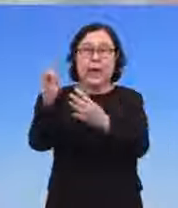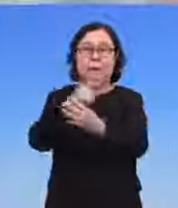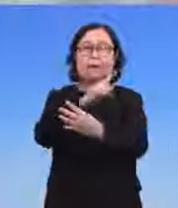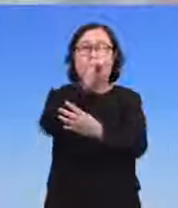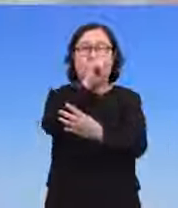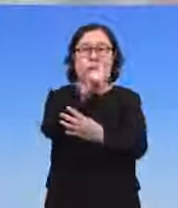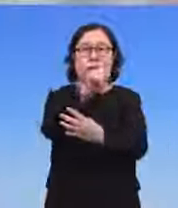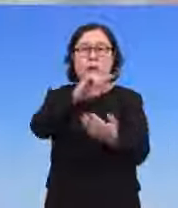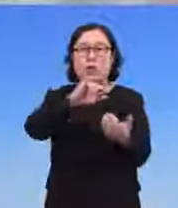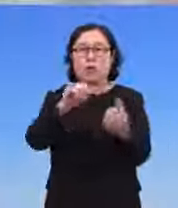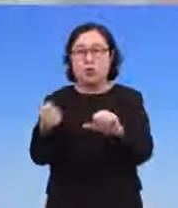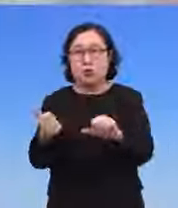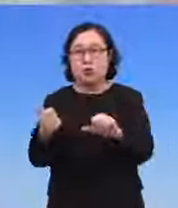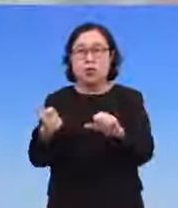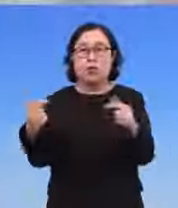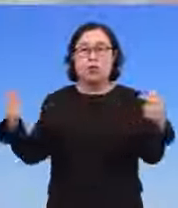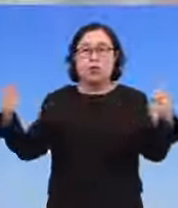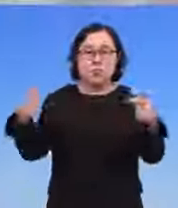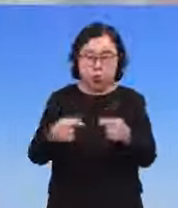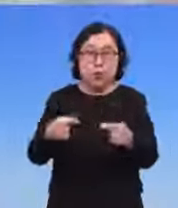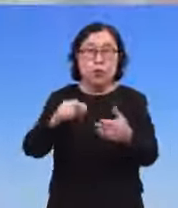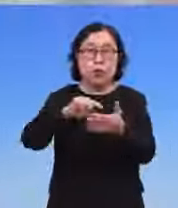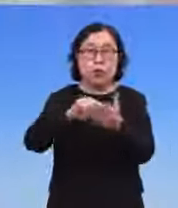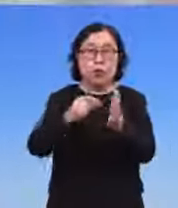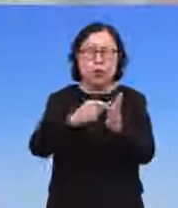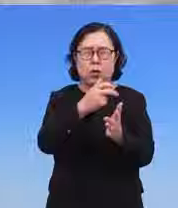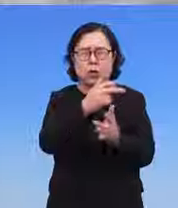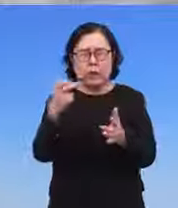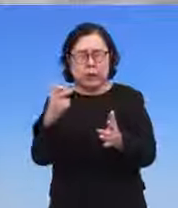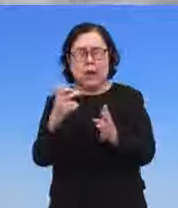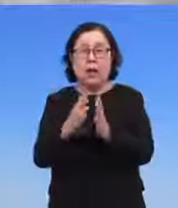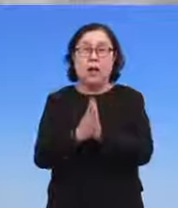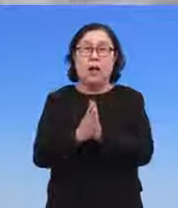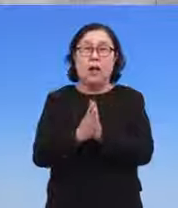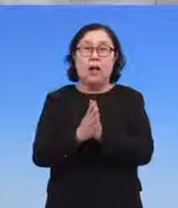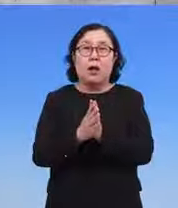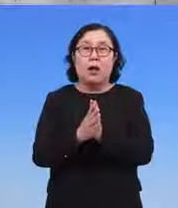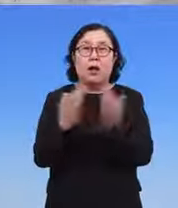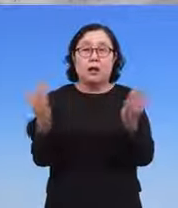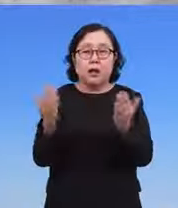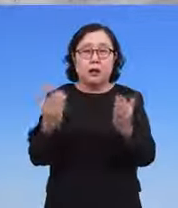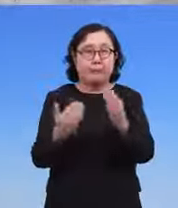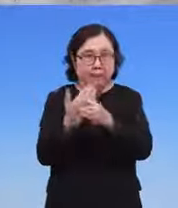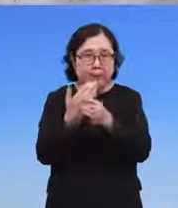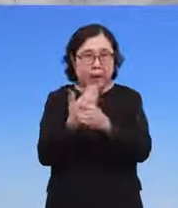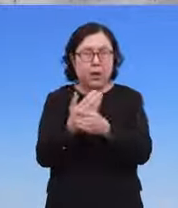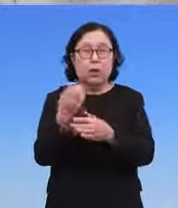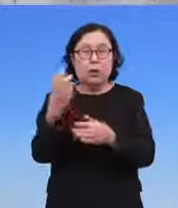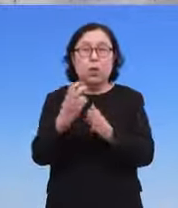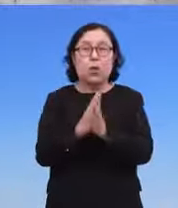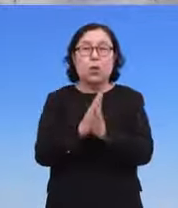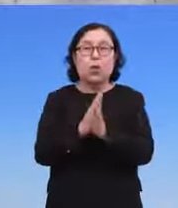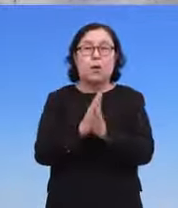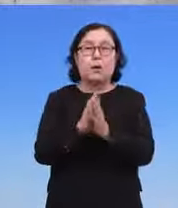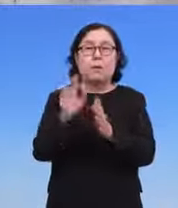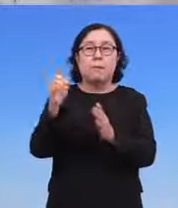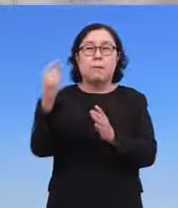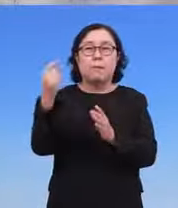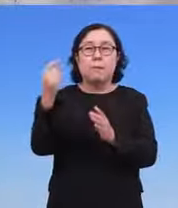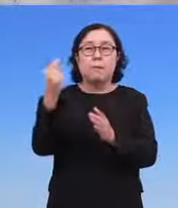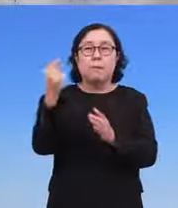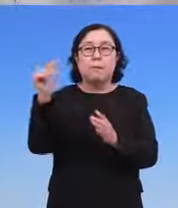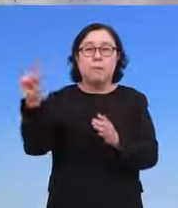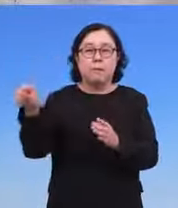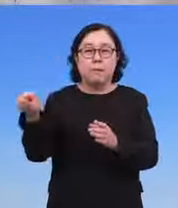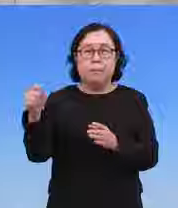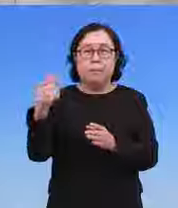1이 줄었다 할 정도로 엄청난 타격을 입게 되는데 그리고 나서 이제 그로부터 100년 뒤에 다시 2차